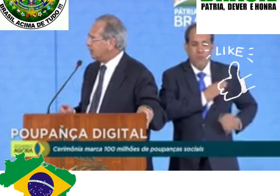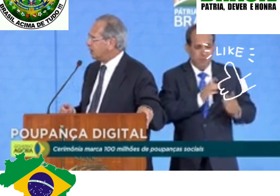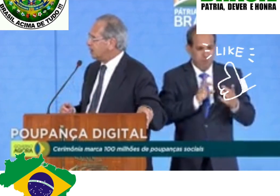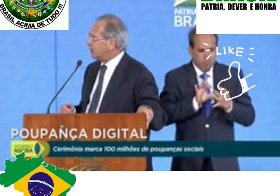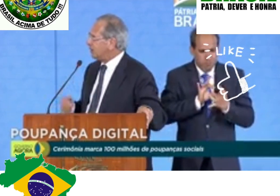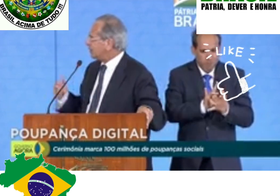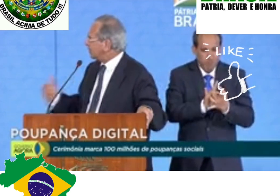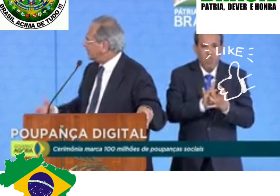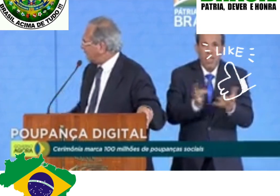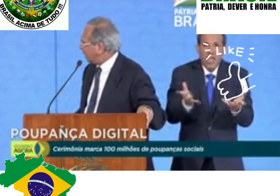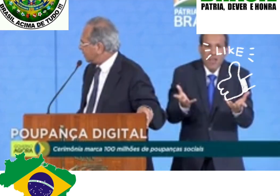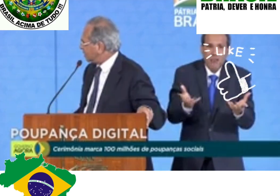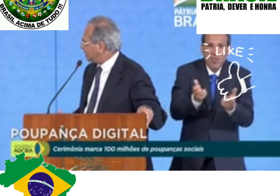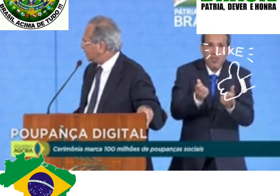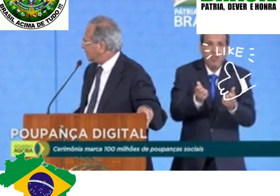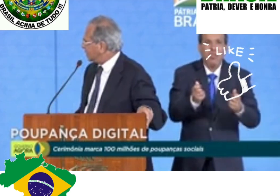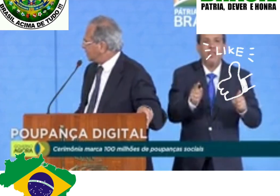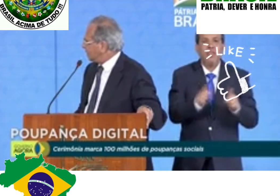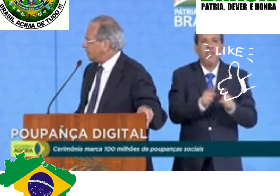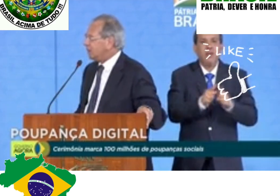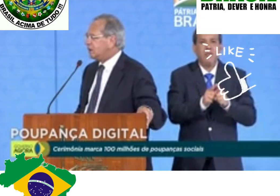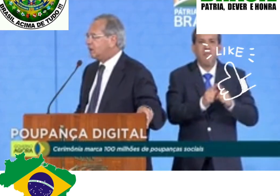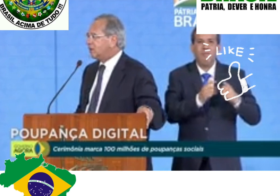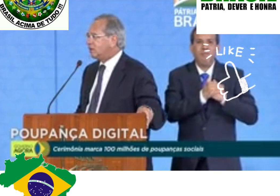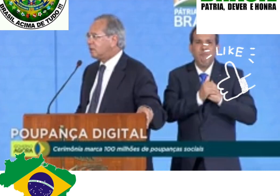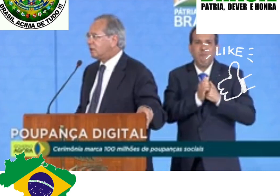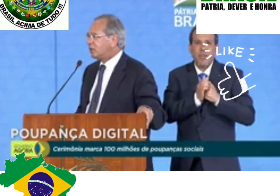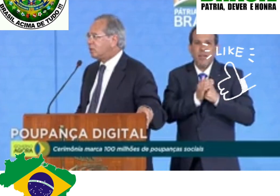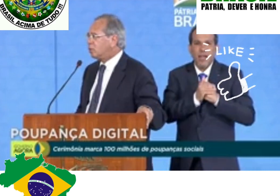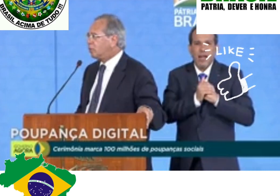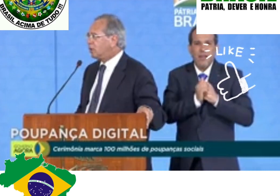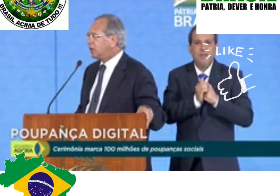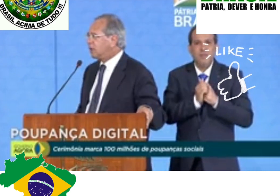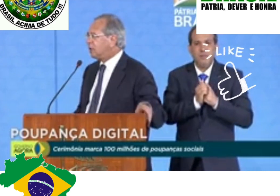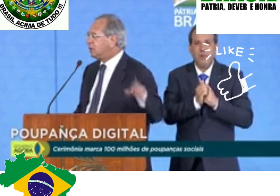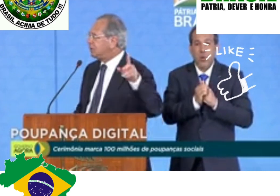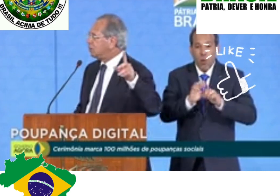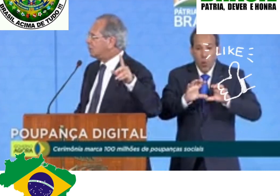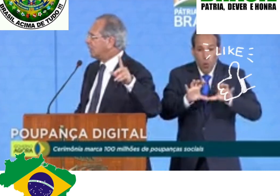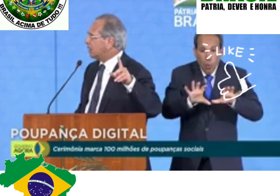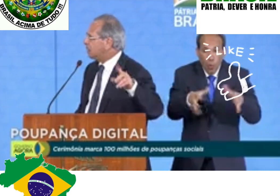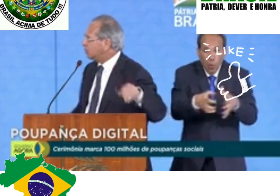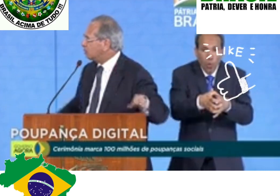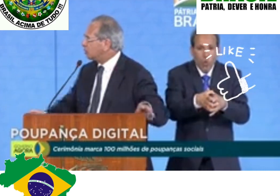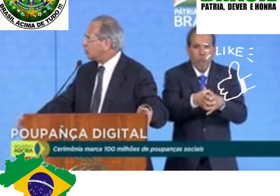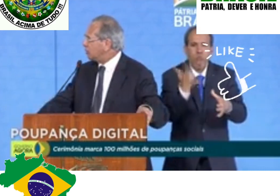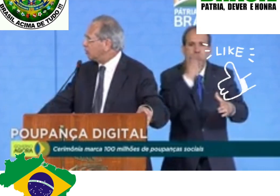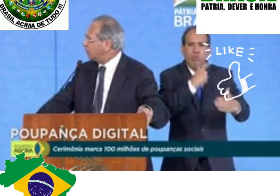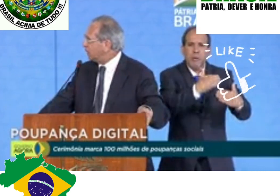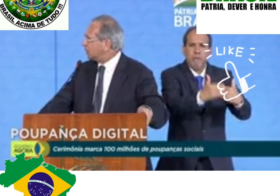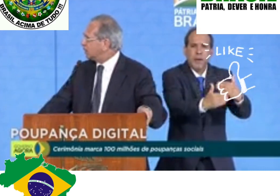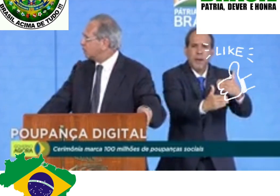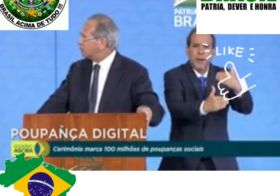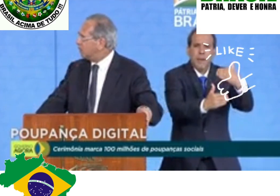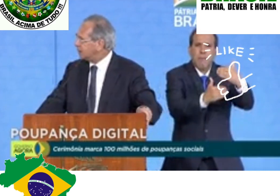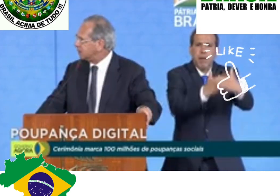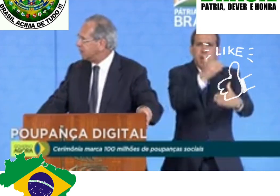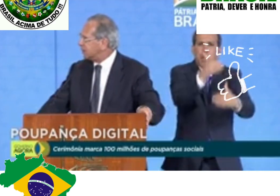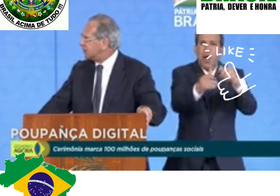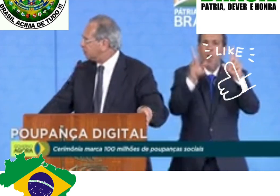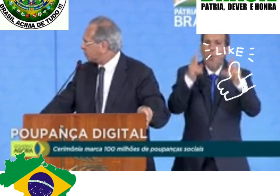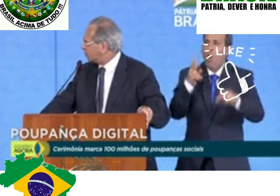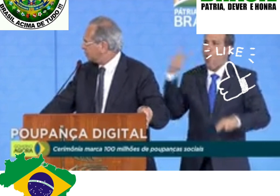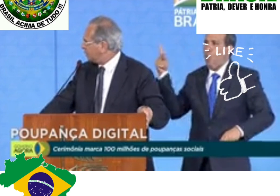Eficiência e fraternidade. Então, é um grupo que tem princípios, exatamente como o senhor ganhou uma eleição com